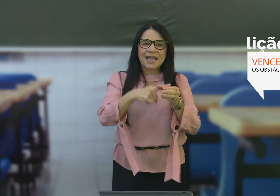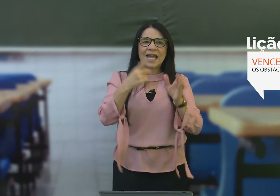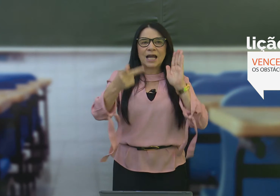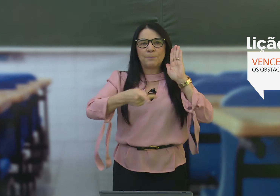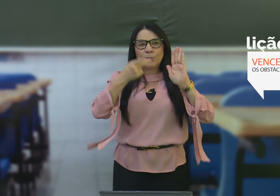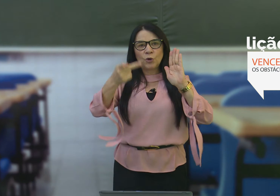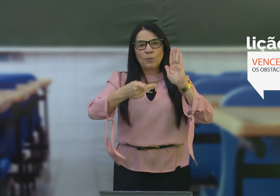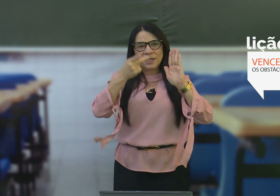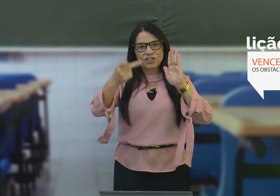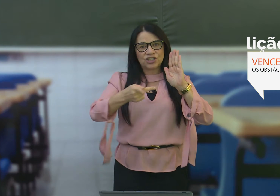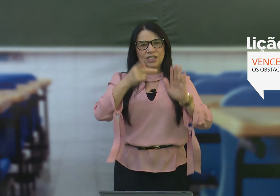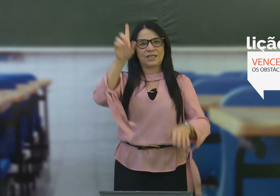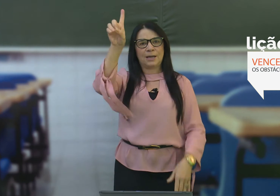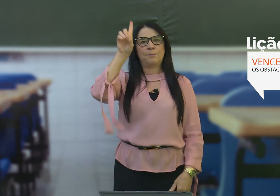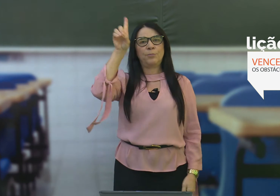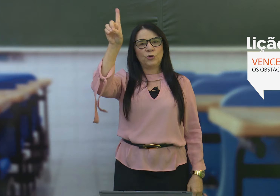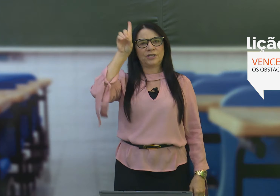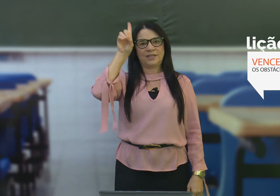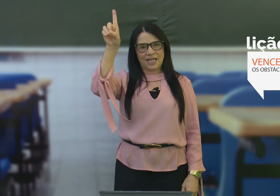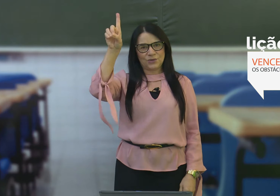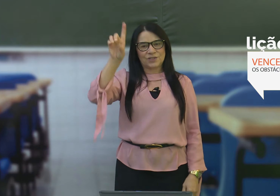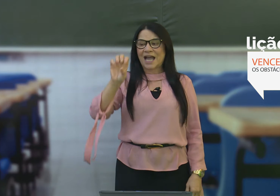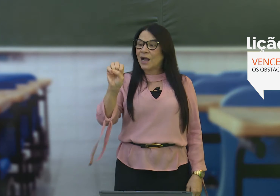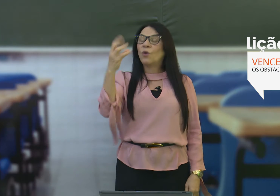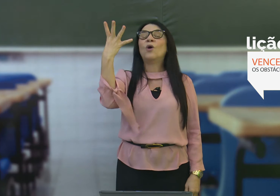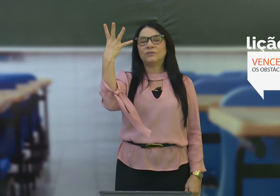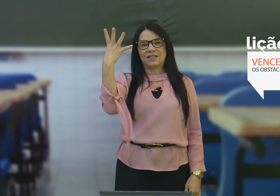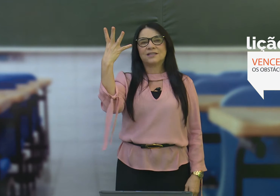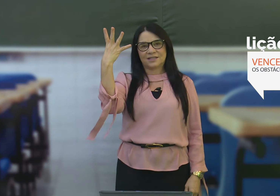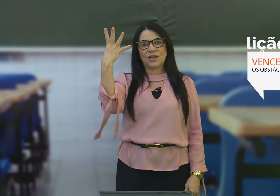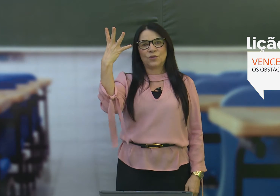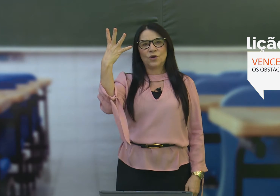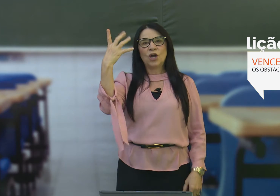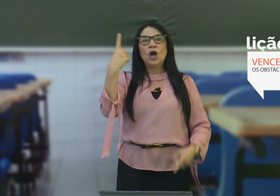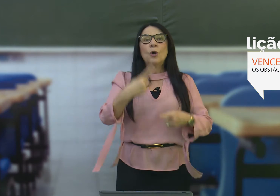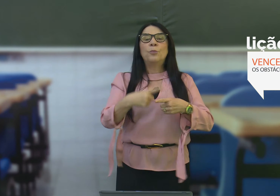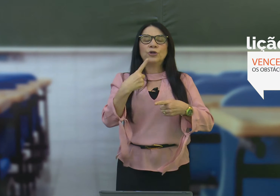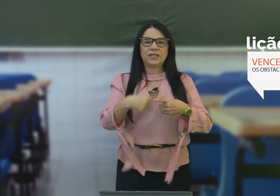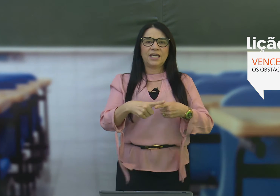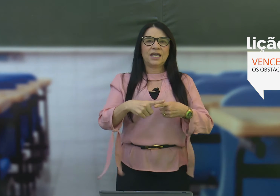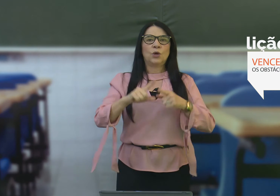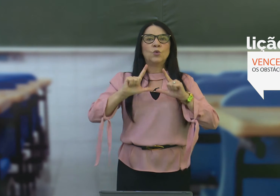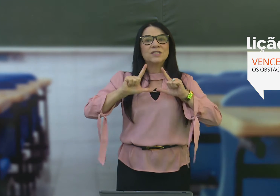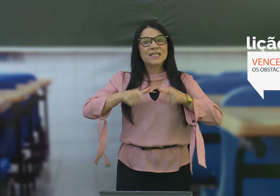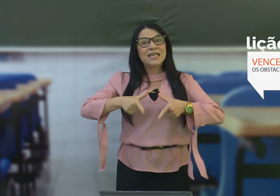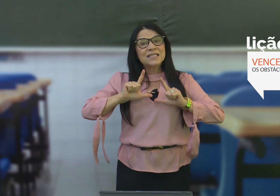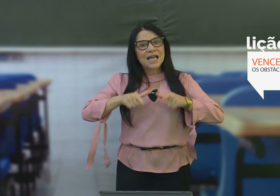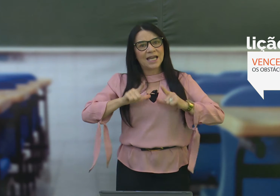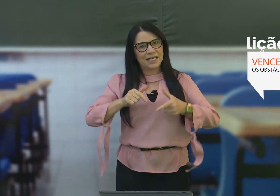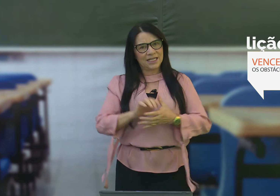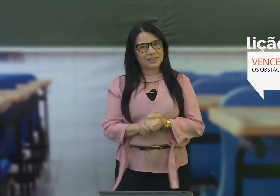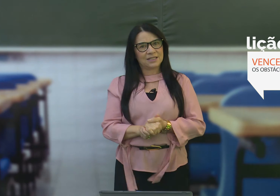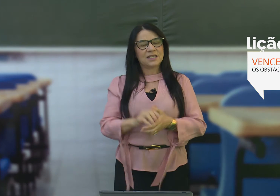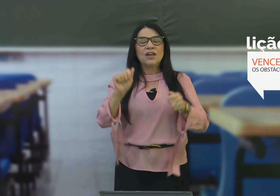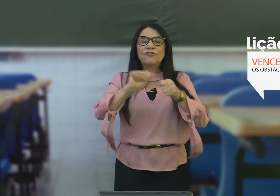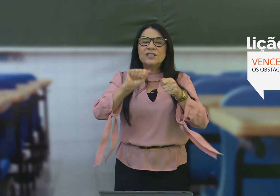terra prometida por Deus aconteceu porque os israelitas